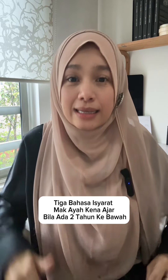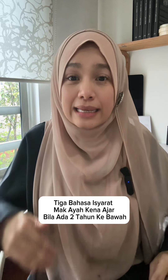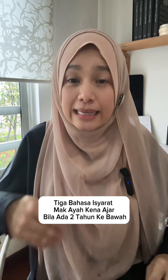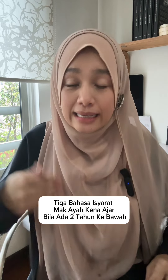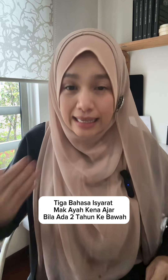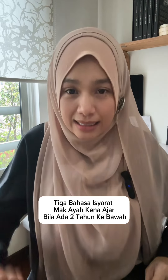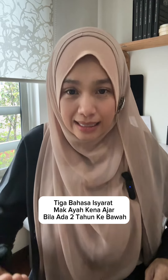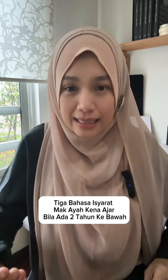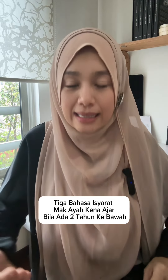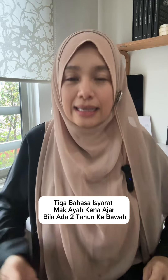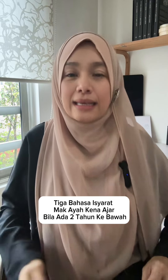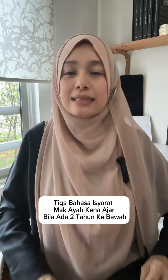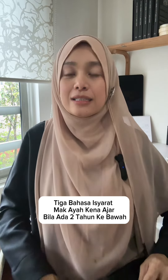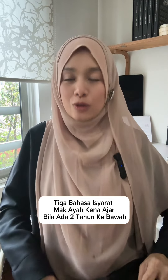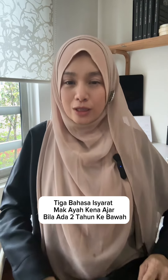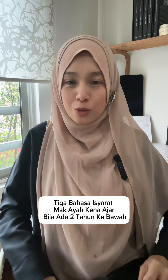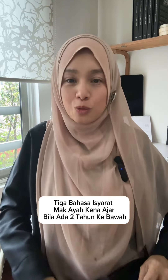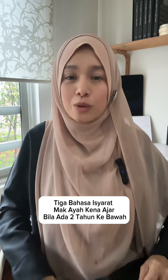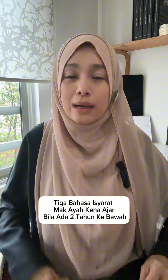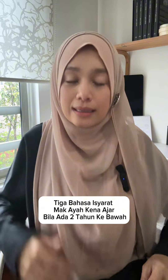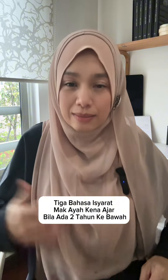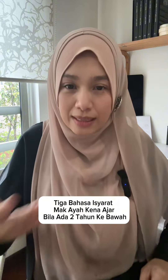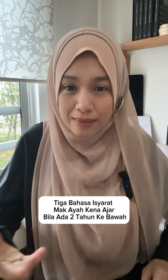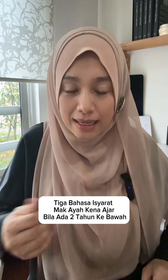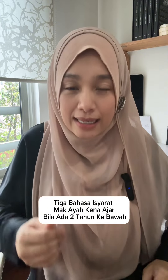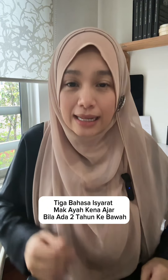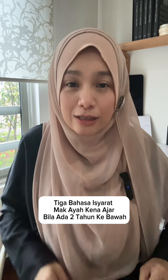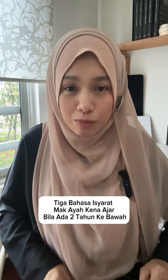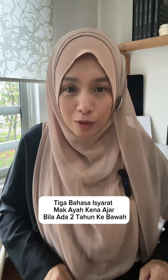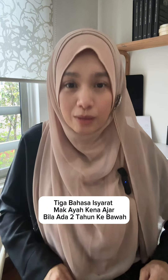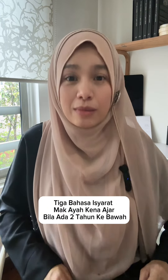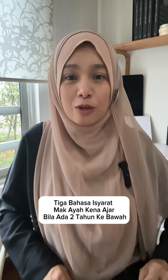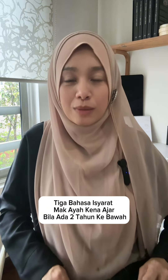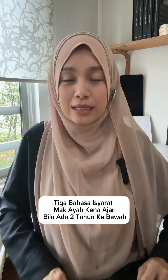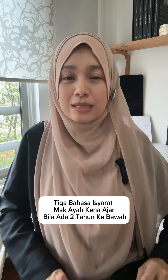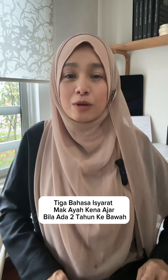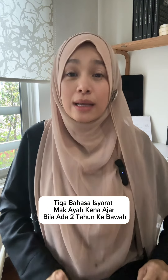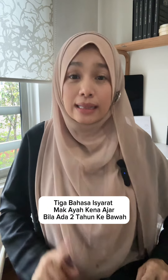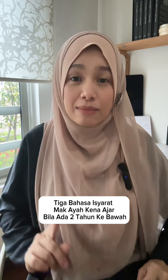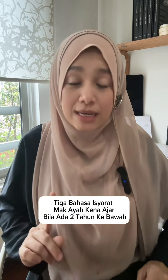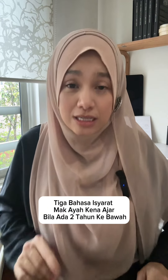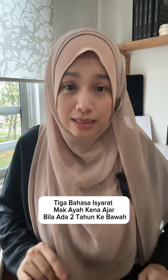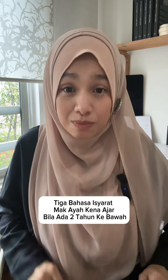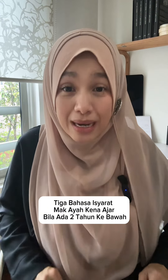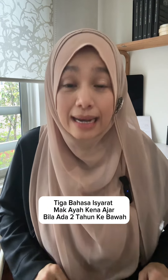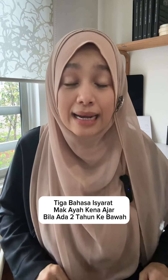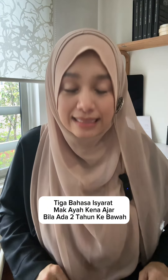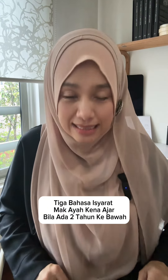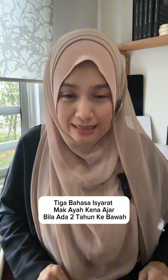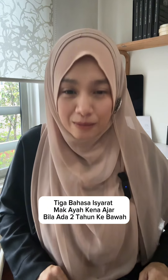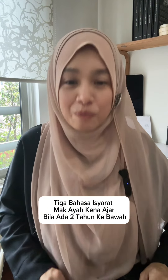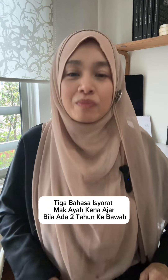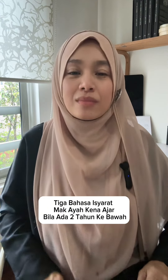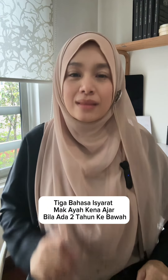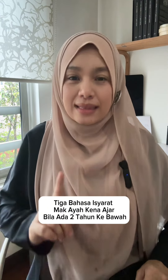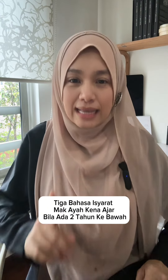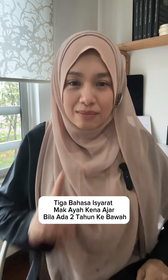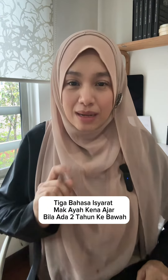inginkan lagi sesuatu sama ada makanan ataupun minuman tersebut dan bahasa dan bahasa